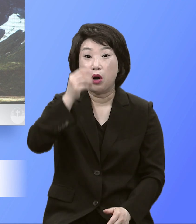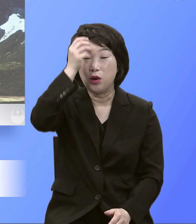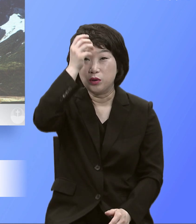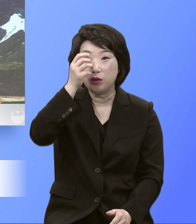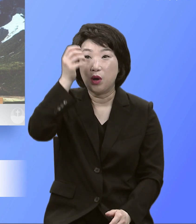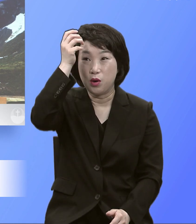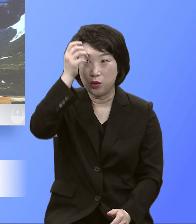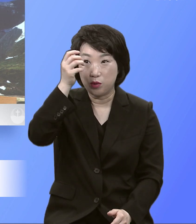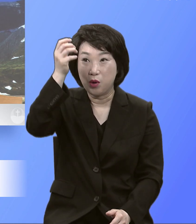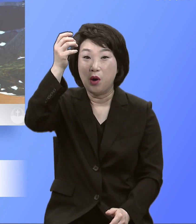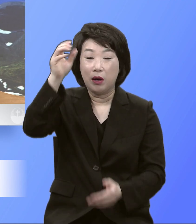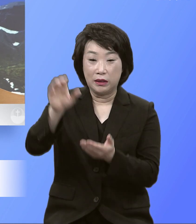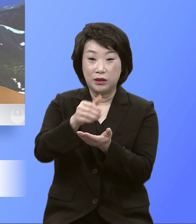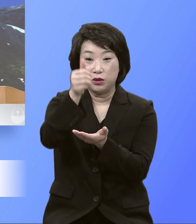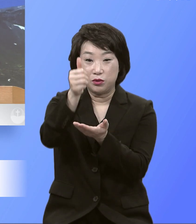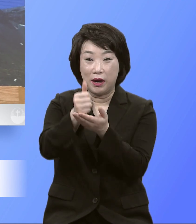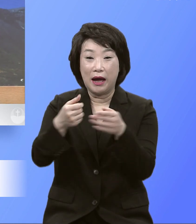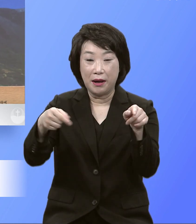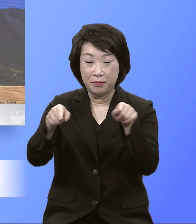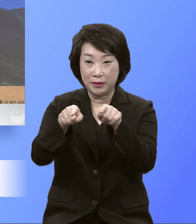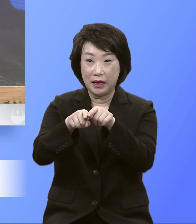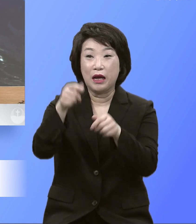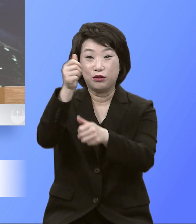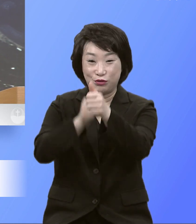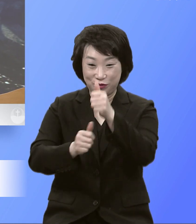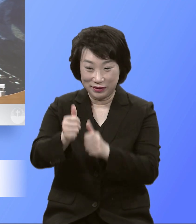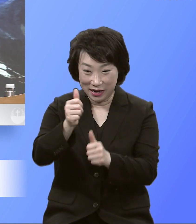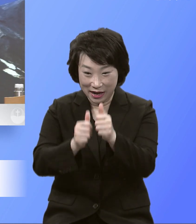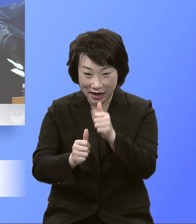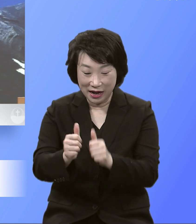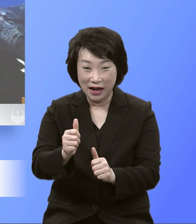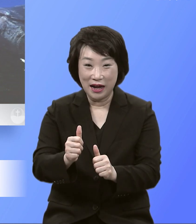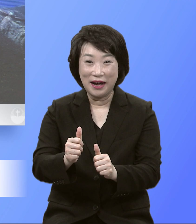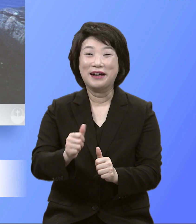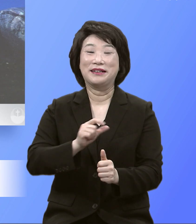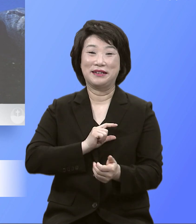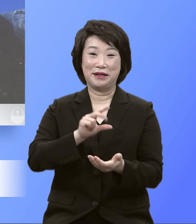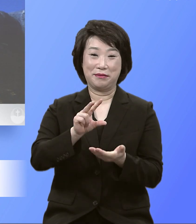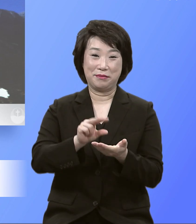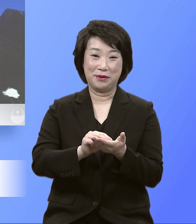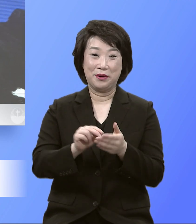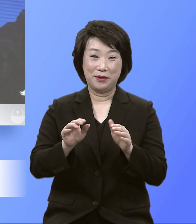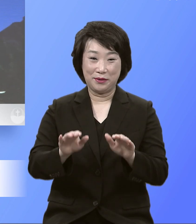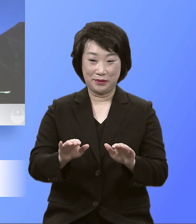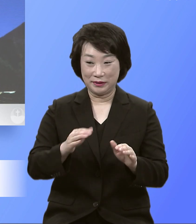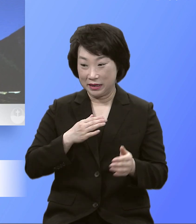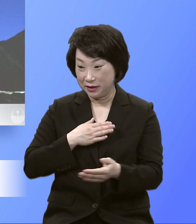성령으로 그리스도와 함께한 후사라고 하는 제목으로